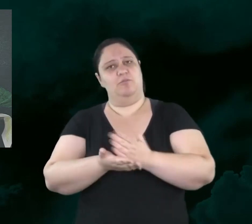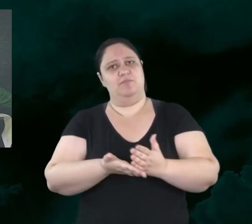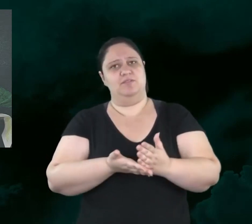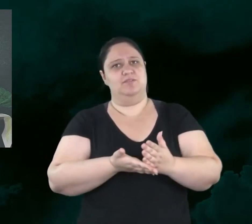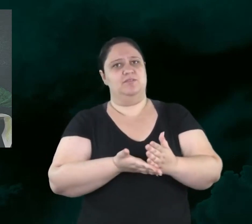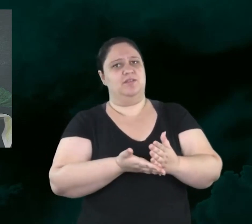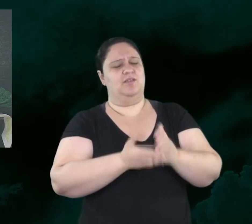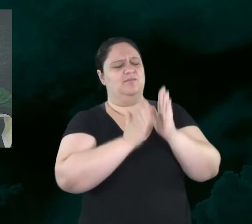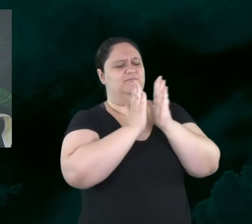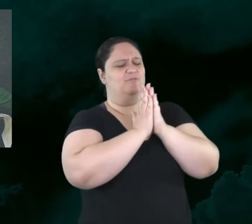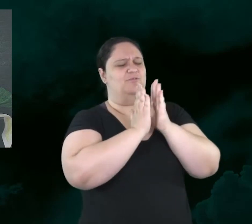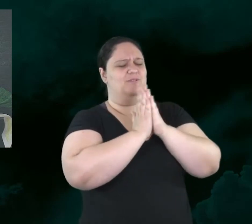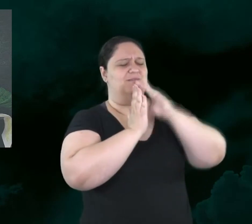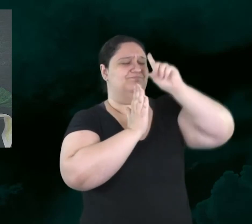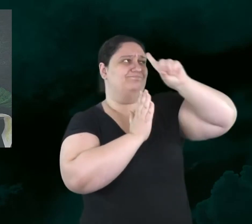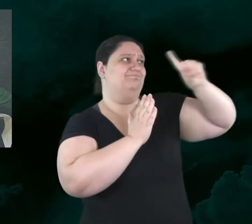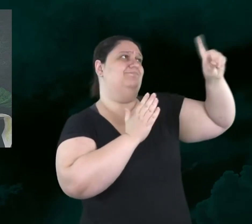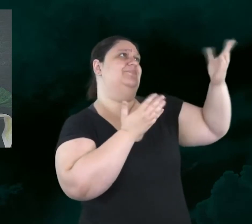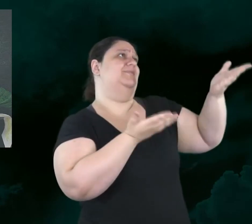Senhor,